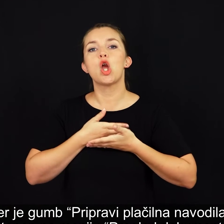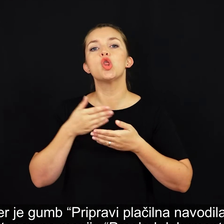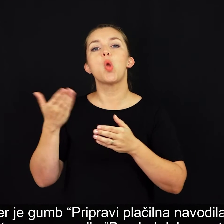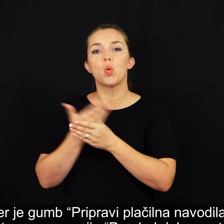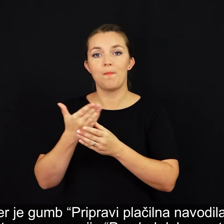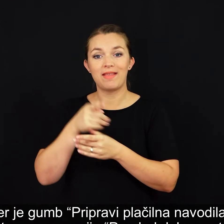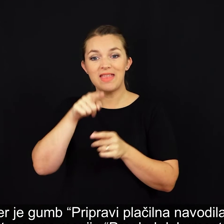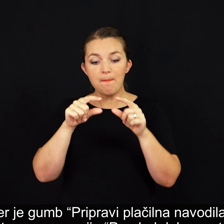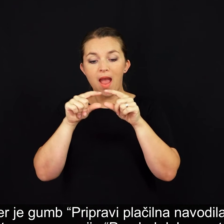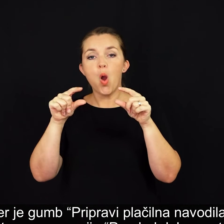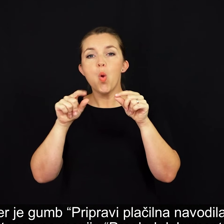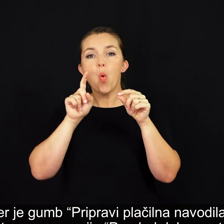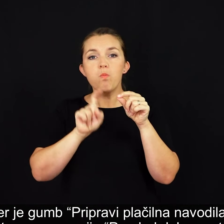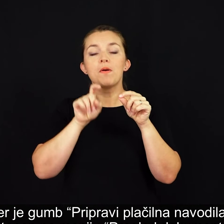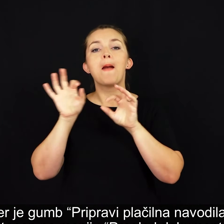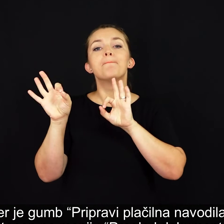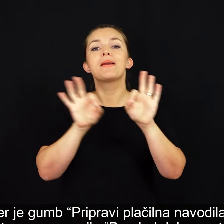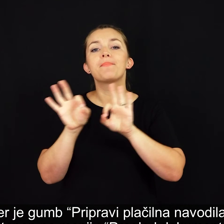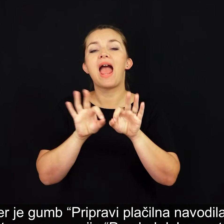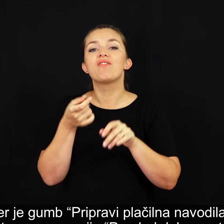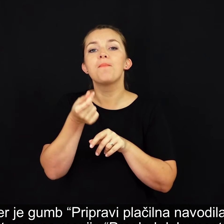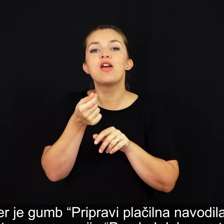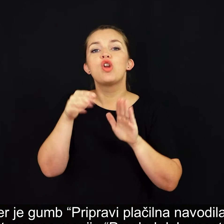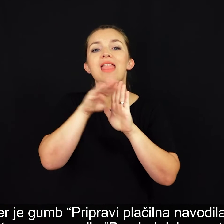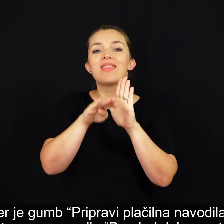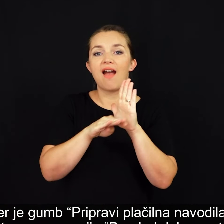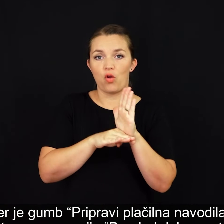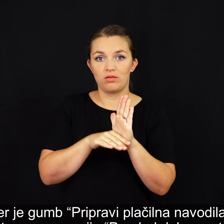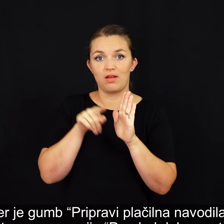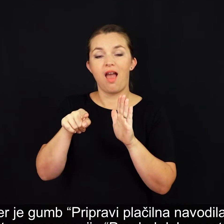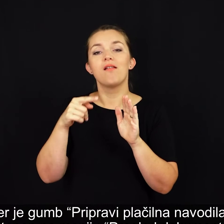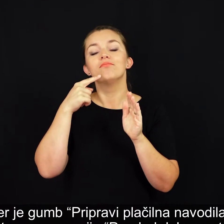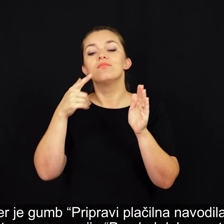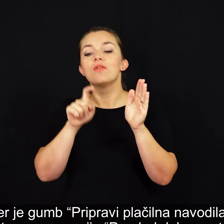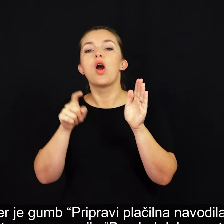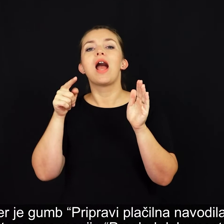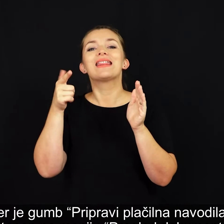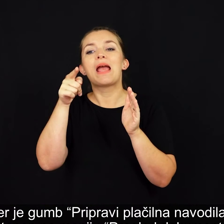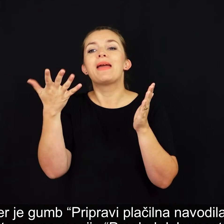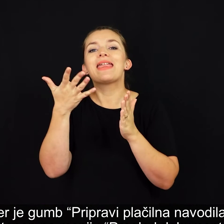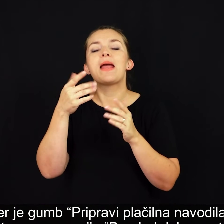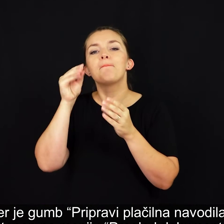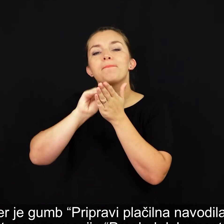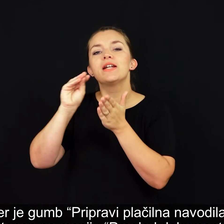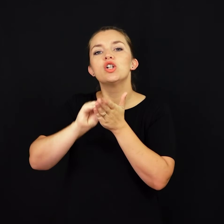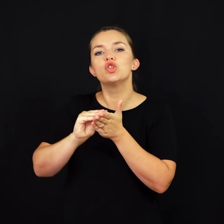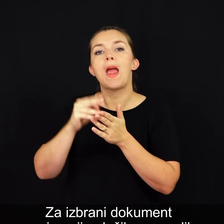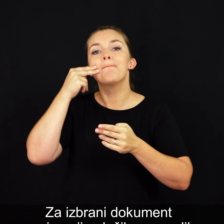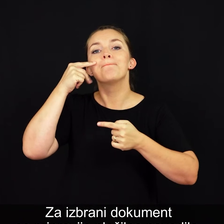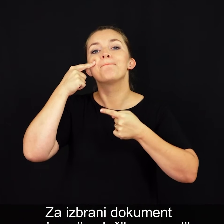gumb Pripravi plačilna navodila dostopen na meniju Pregled dokumenta. Za izbrani